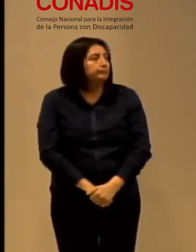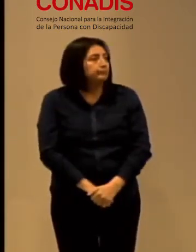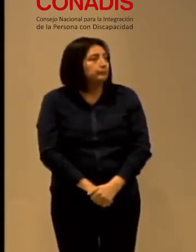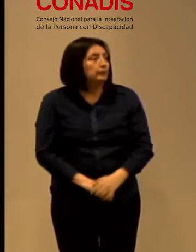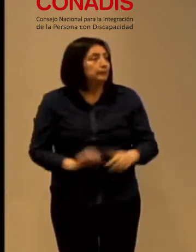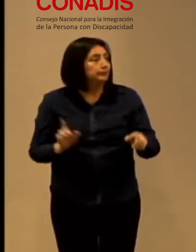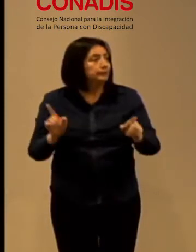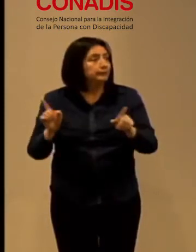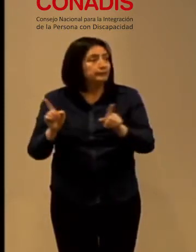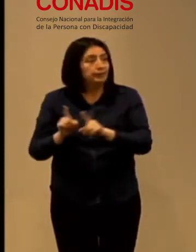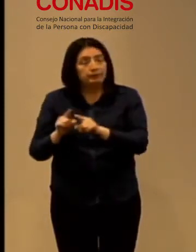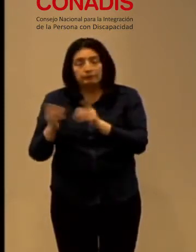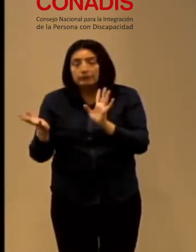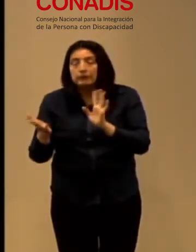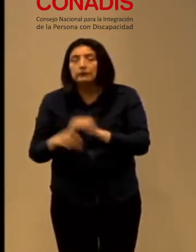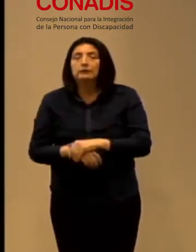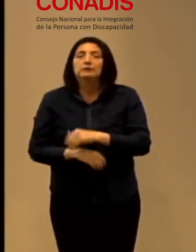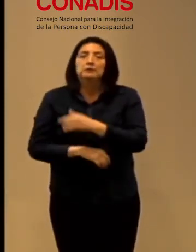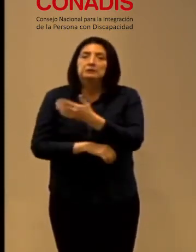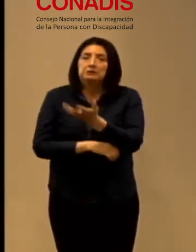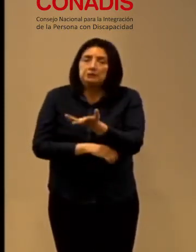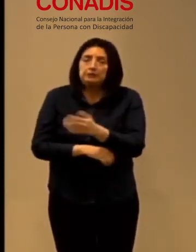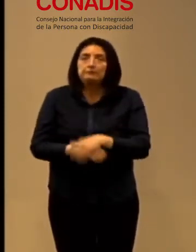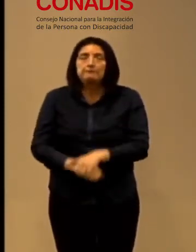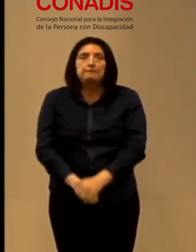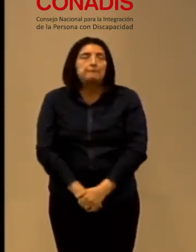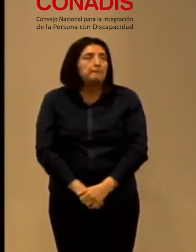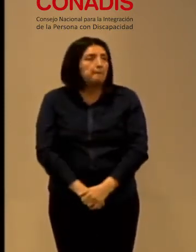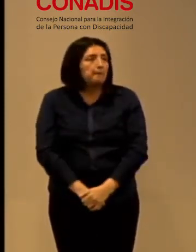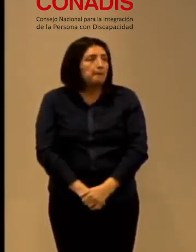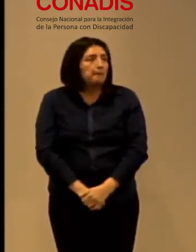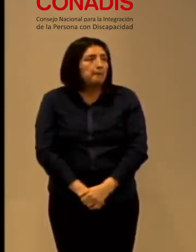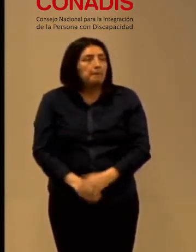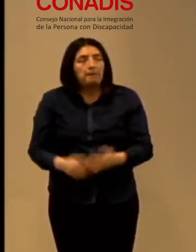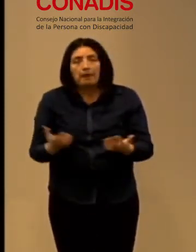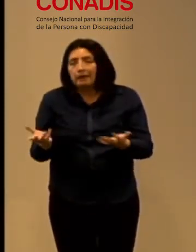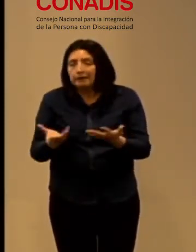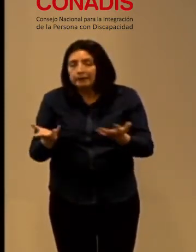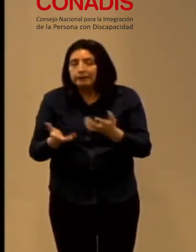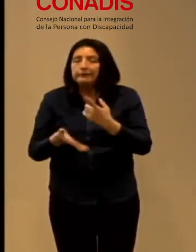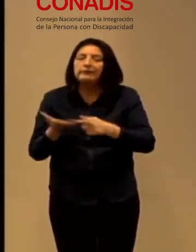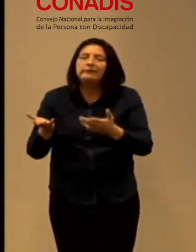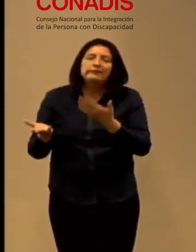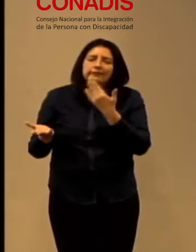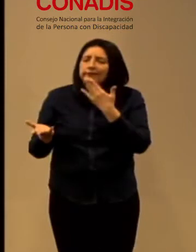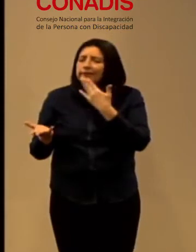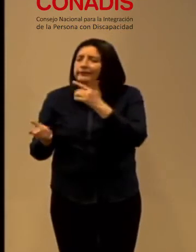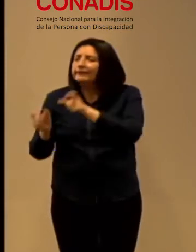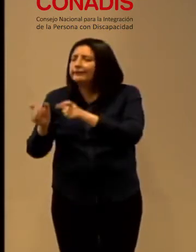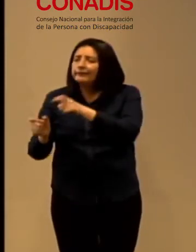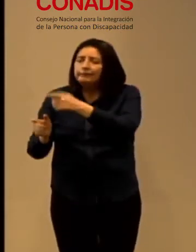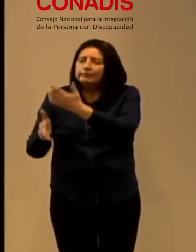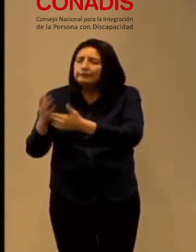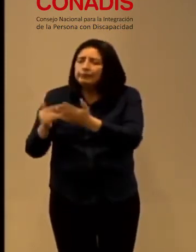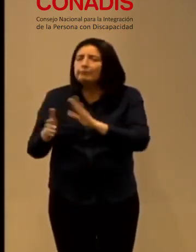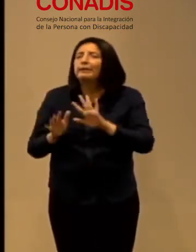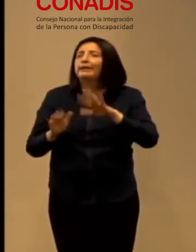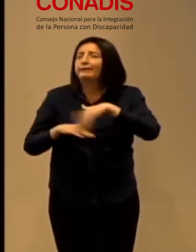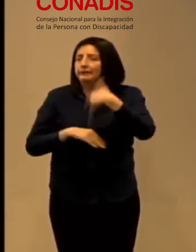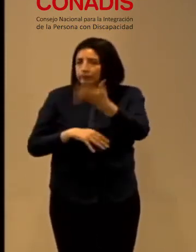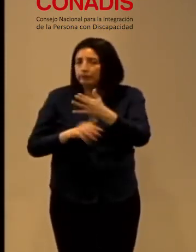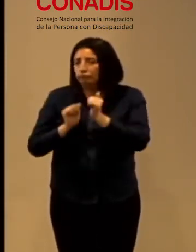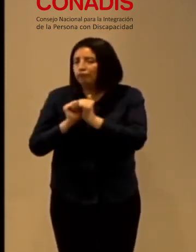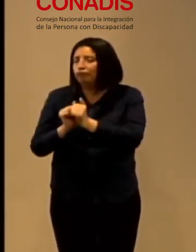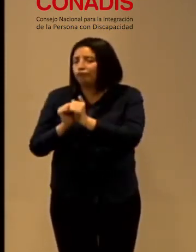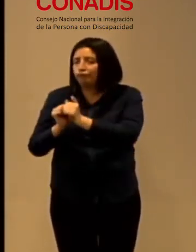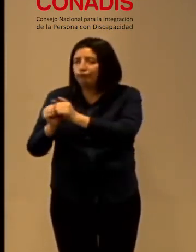Y además de tomar en cuenta y tomar nota de la población para fines de seguimiento y